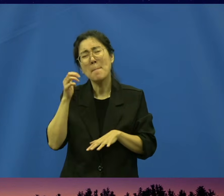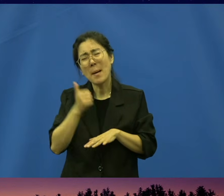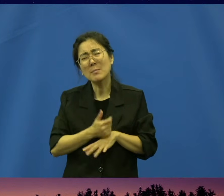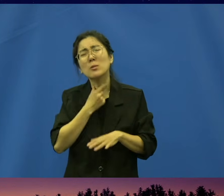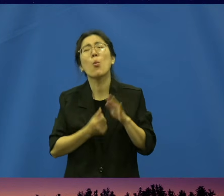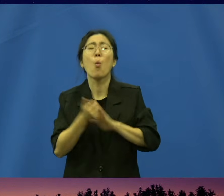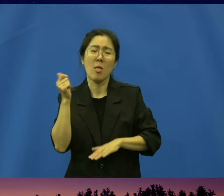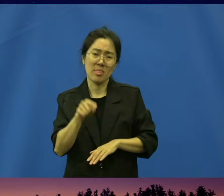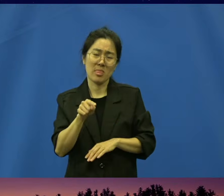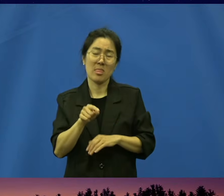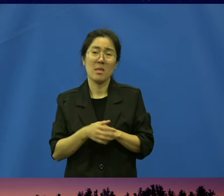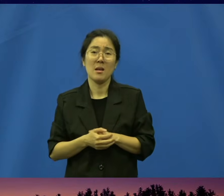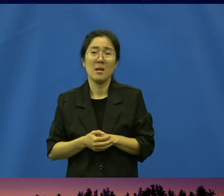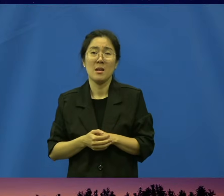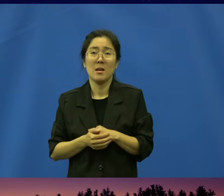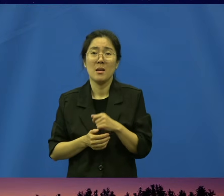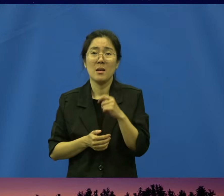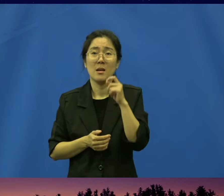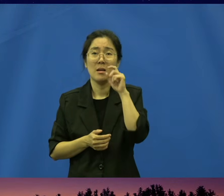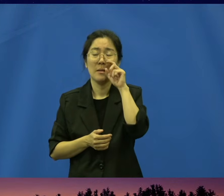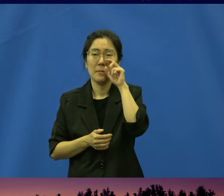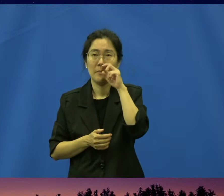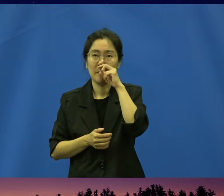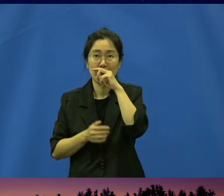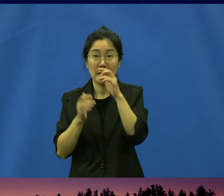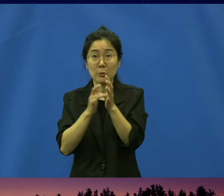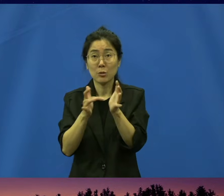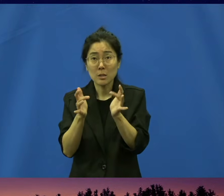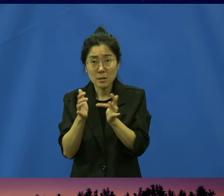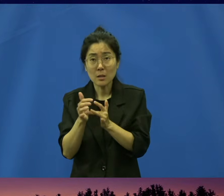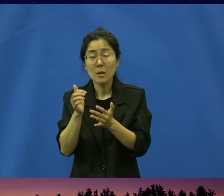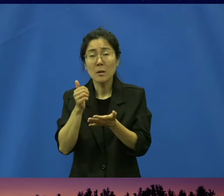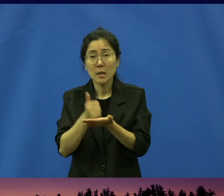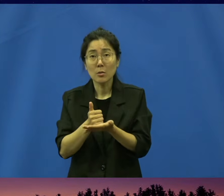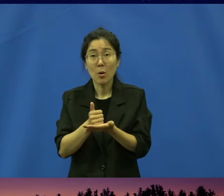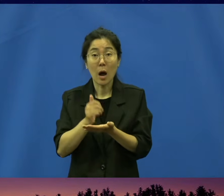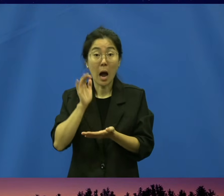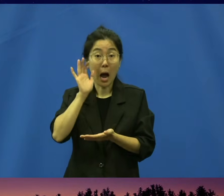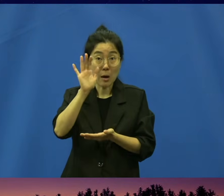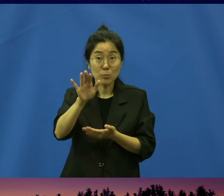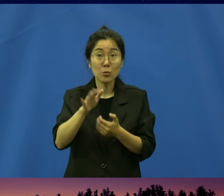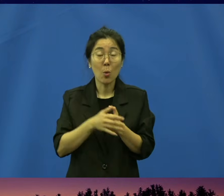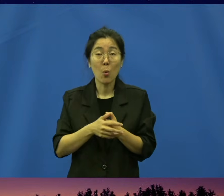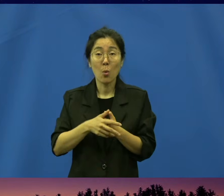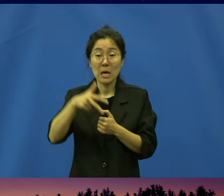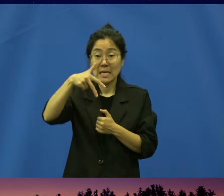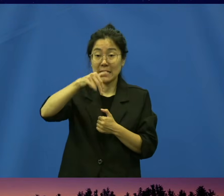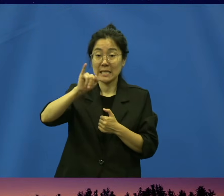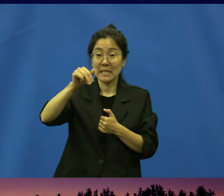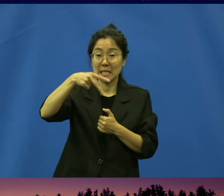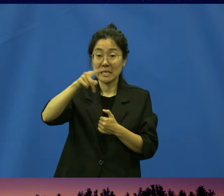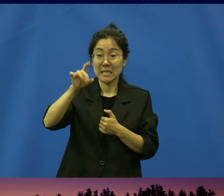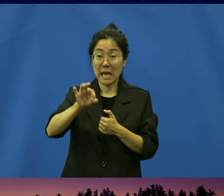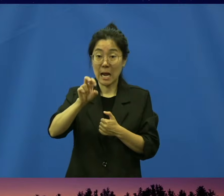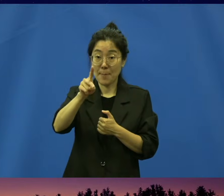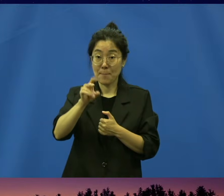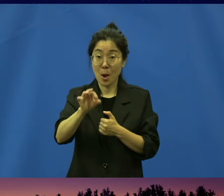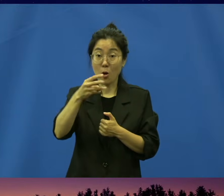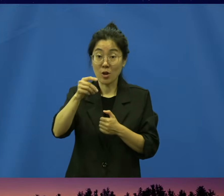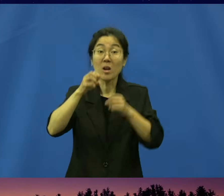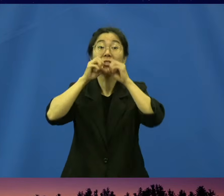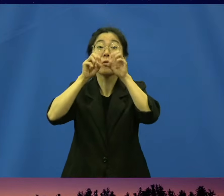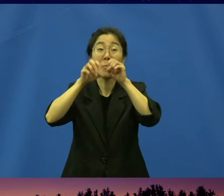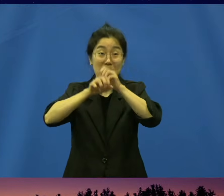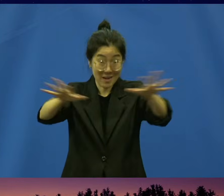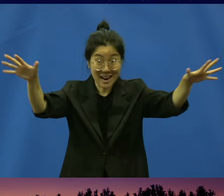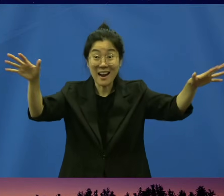그리고 중요한 말씀을 주님께서 하시는데, 지금 지상명령을 주실 것이잖아요. 그럼 나가 전도해야 되잖아요, 그죠? 전도 잘하게 해주세요, 그렇게 선교